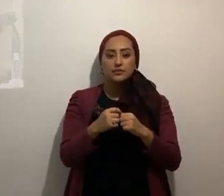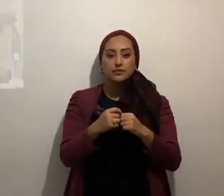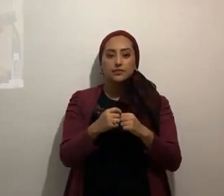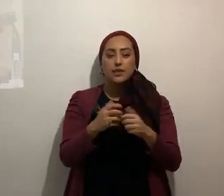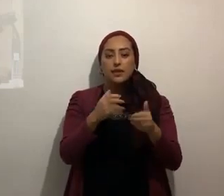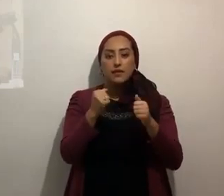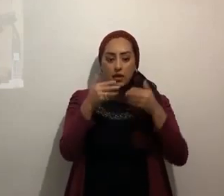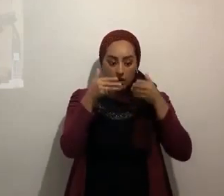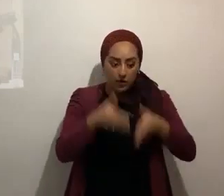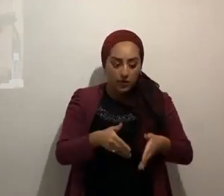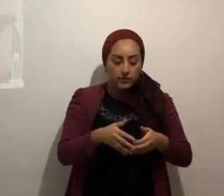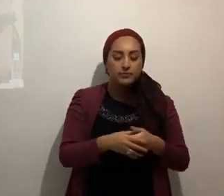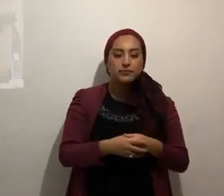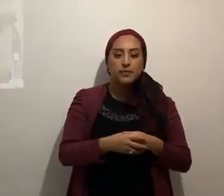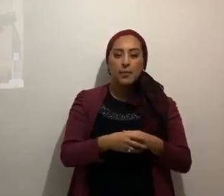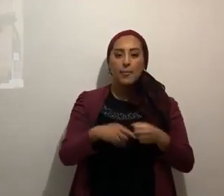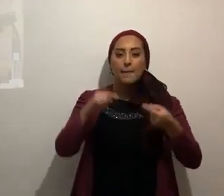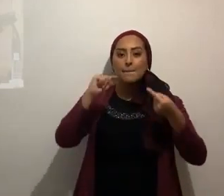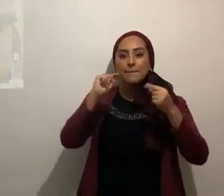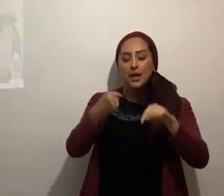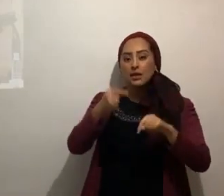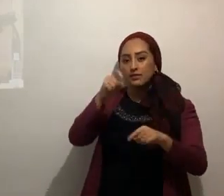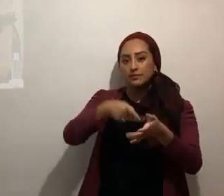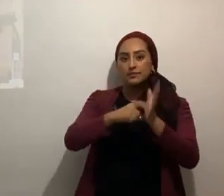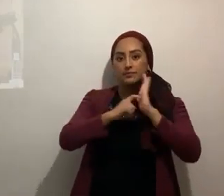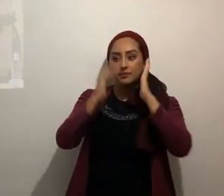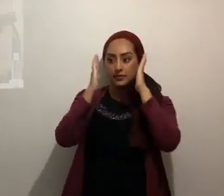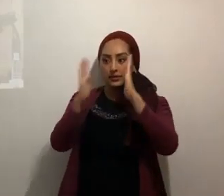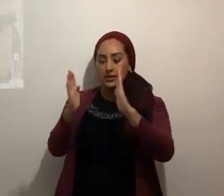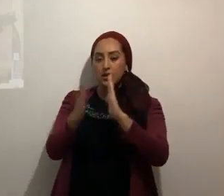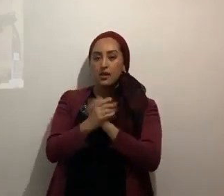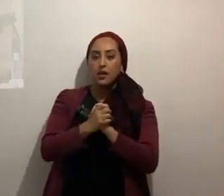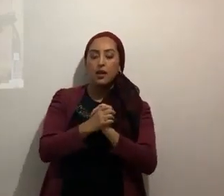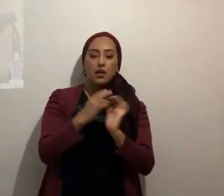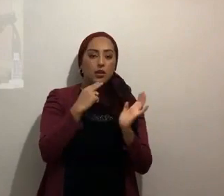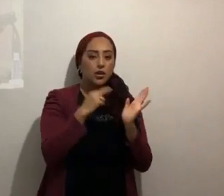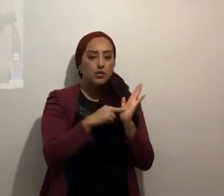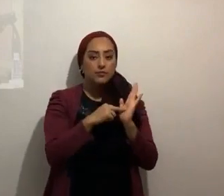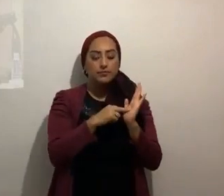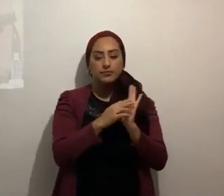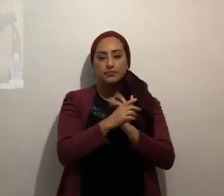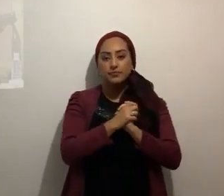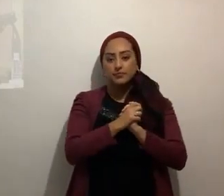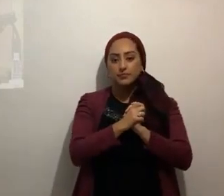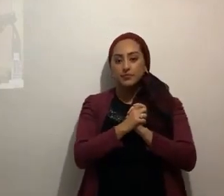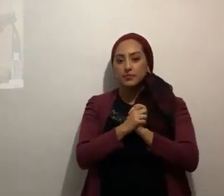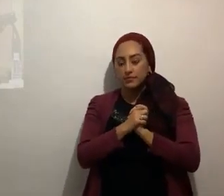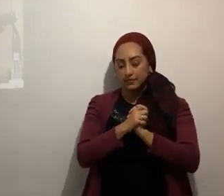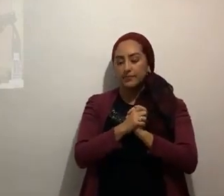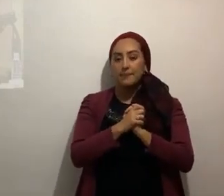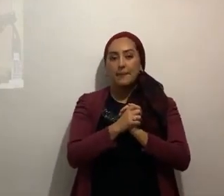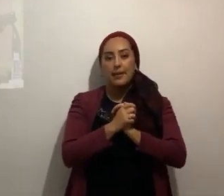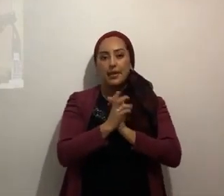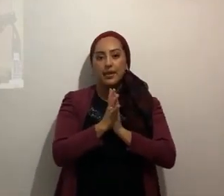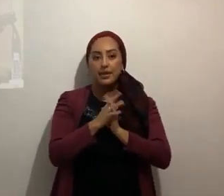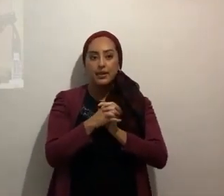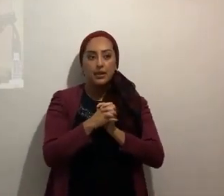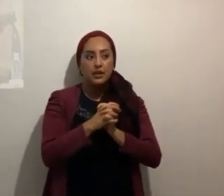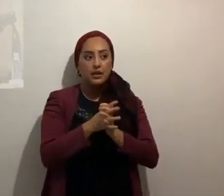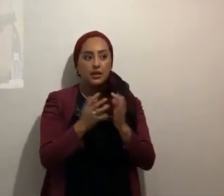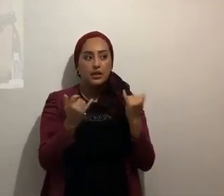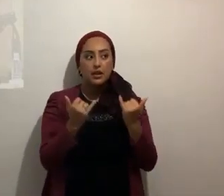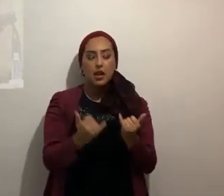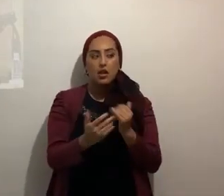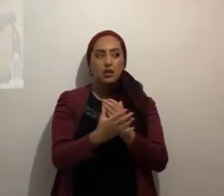va la atención ahí. Entonces el dolor exige atención, anótalo. ¿Sí?